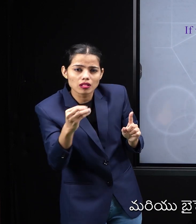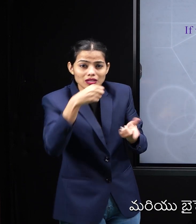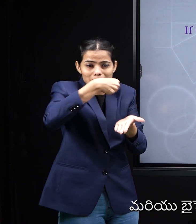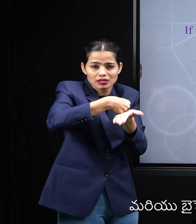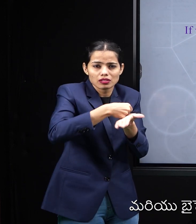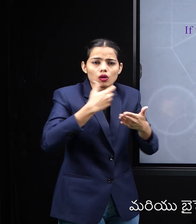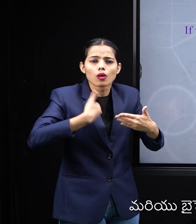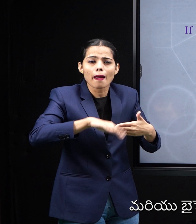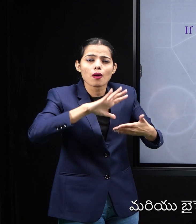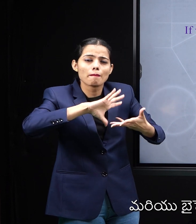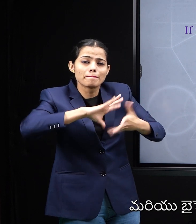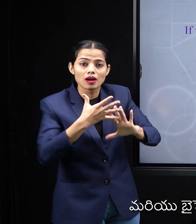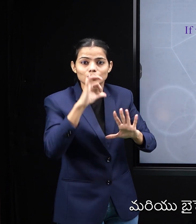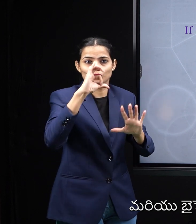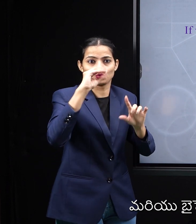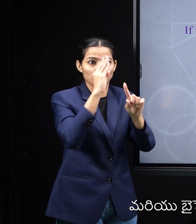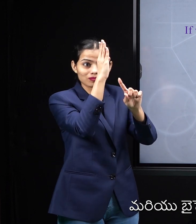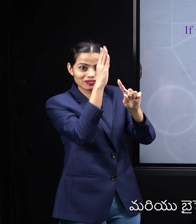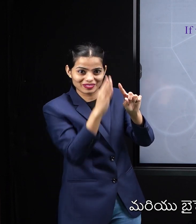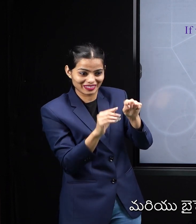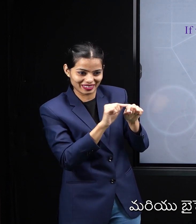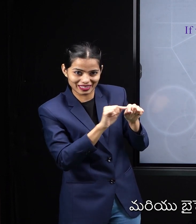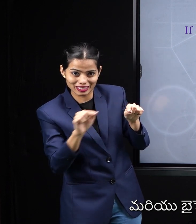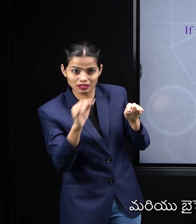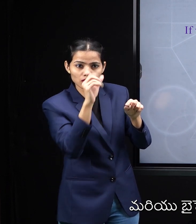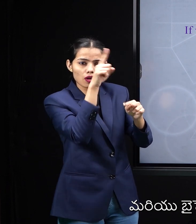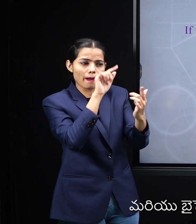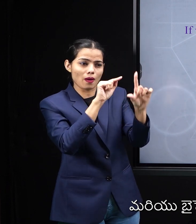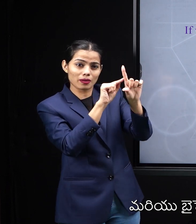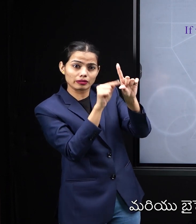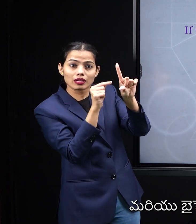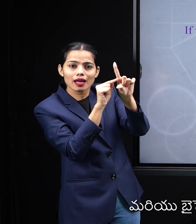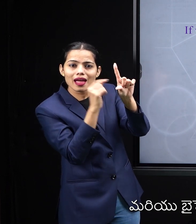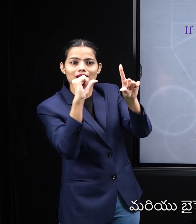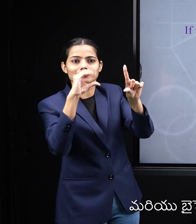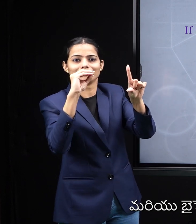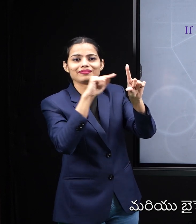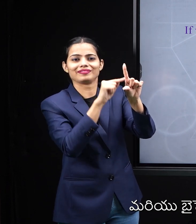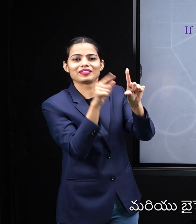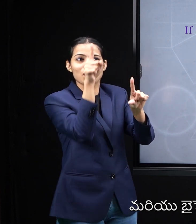మరియు బైసెక్టర్ తీగకు 90 డిగ్రీల కోణాన్ని చేస్తుంది.